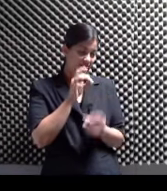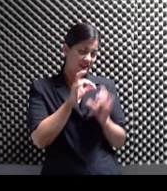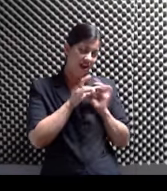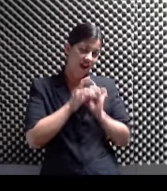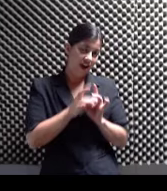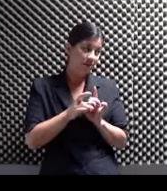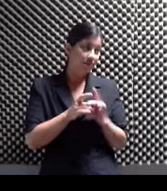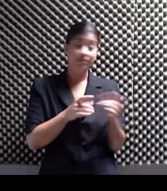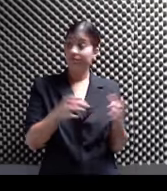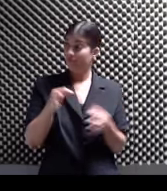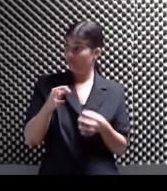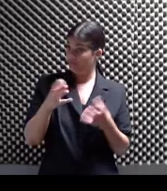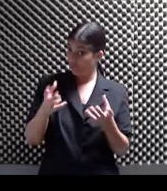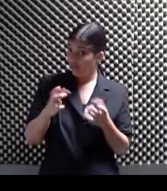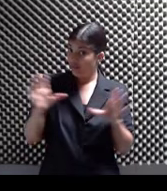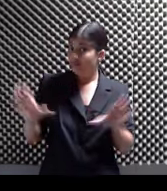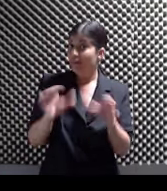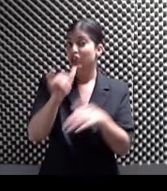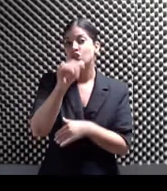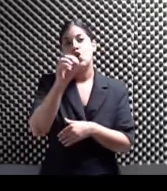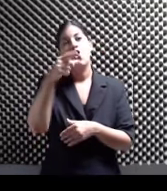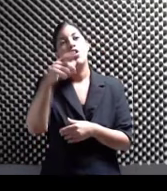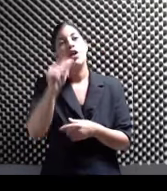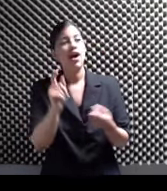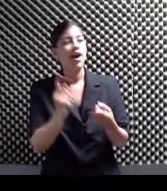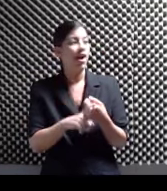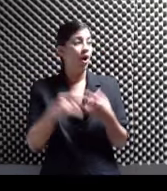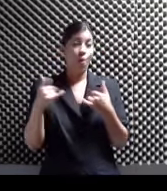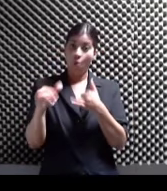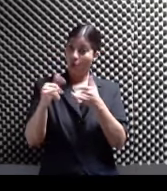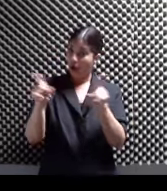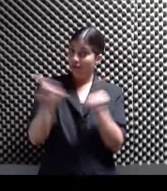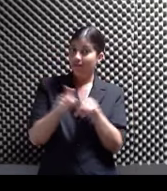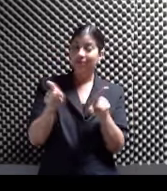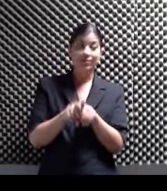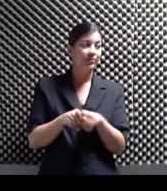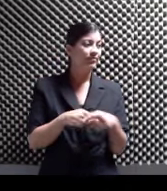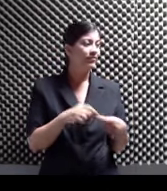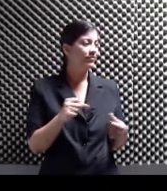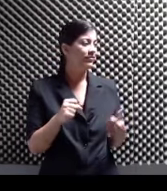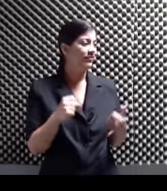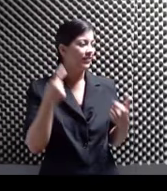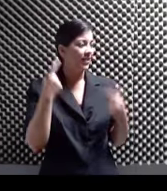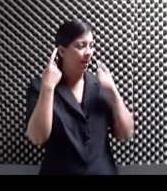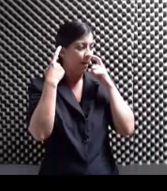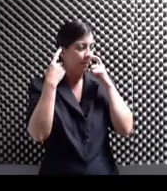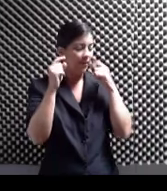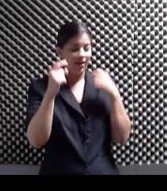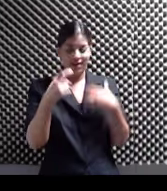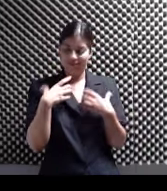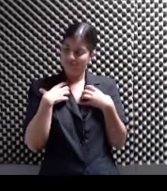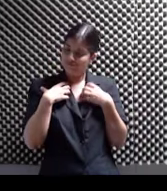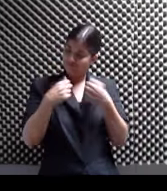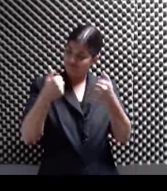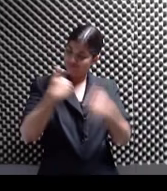sea, que si usted quiere aventurar a hacer yoga, hasta jugar también, ¿verdad? Eso, sanarse